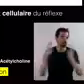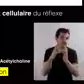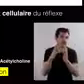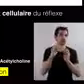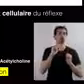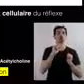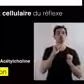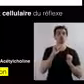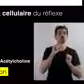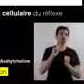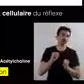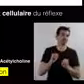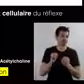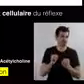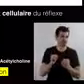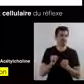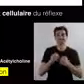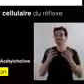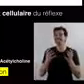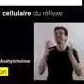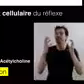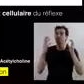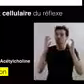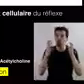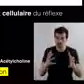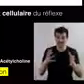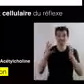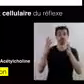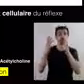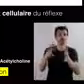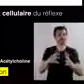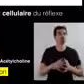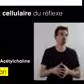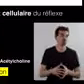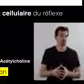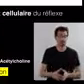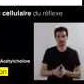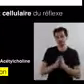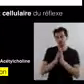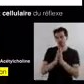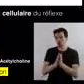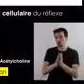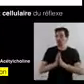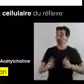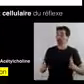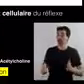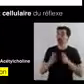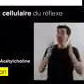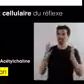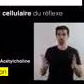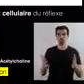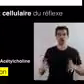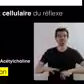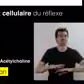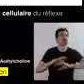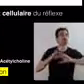la contraction de votre muscle de l'arc réflexe. C'est ici la réponse motrice au stimulus. Donc, pour récapituler